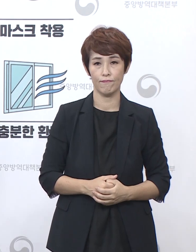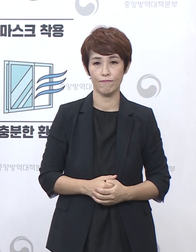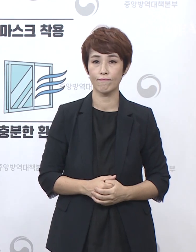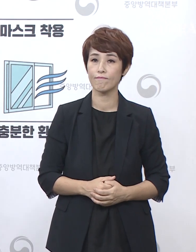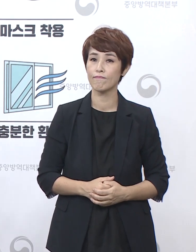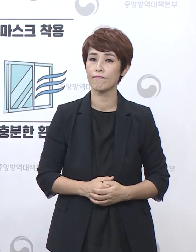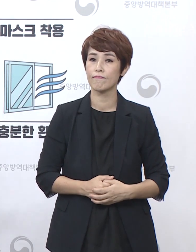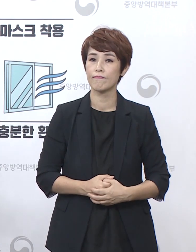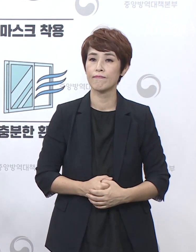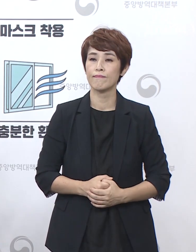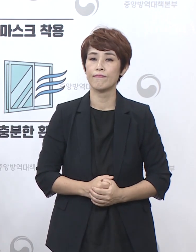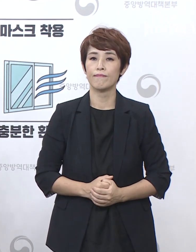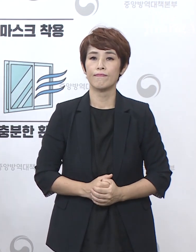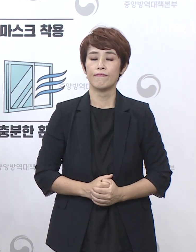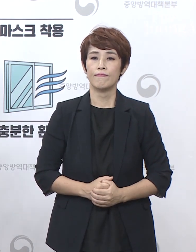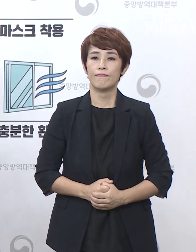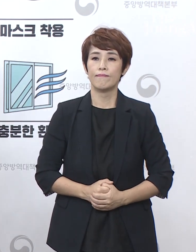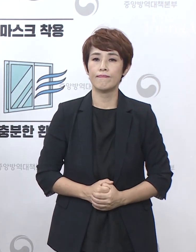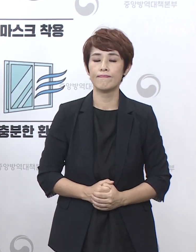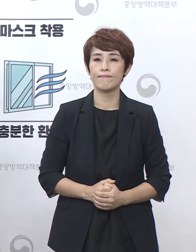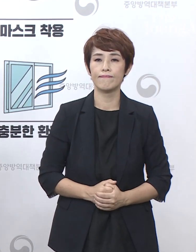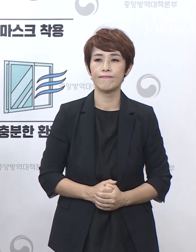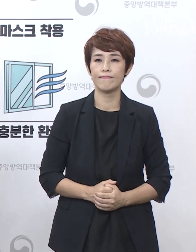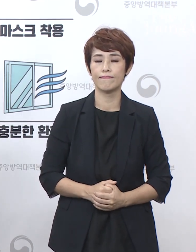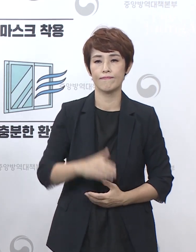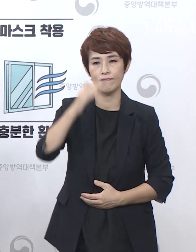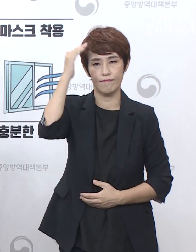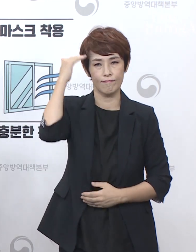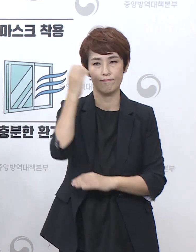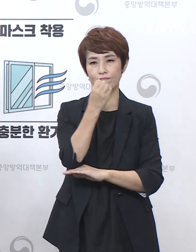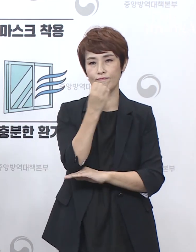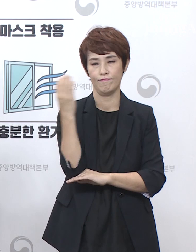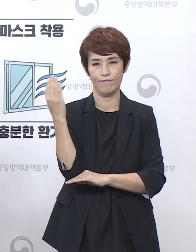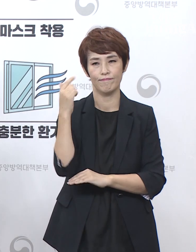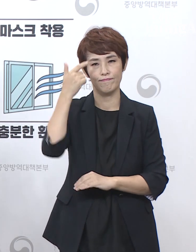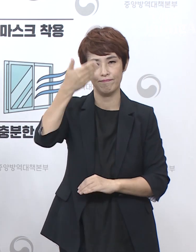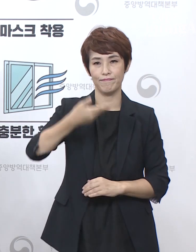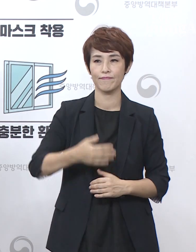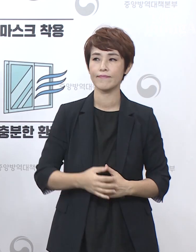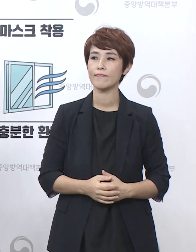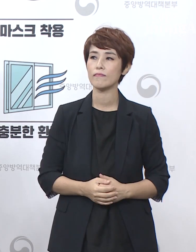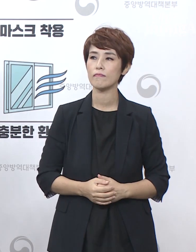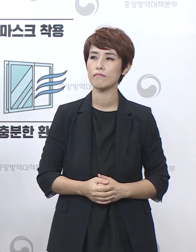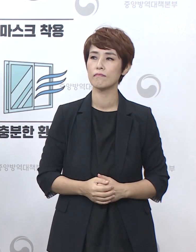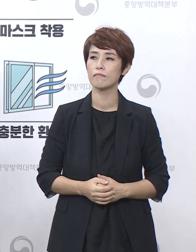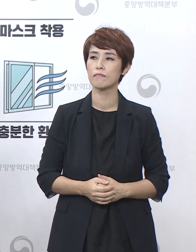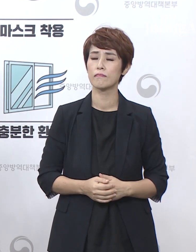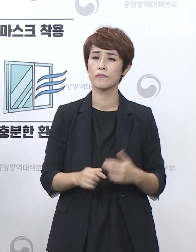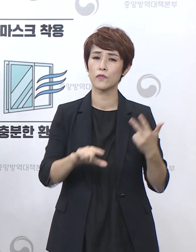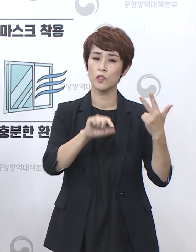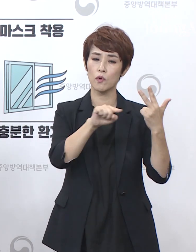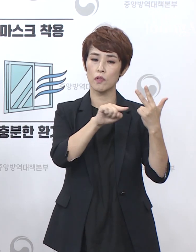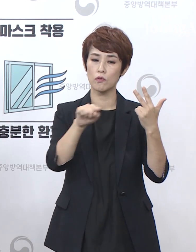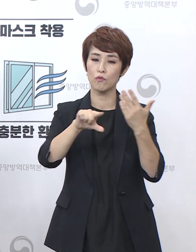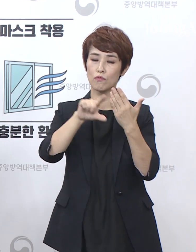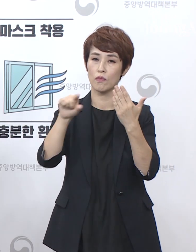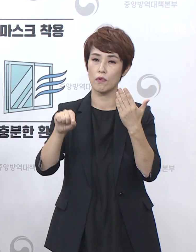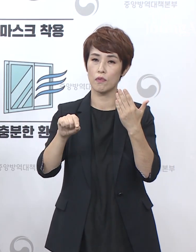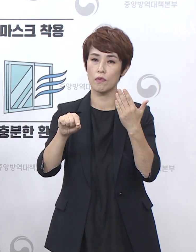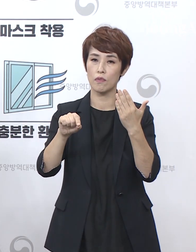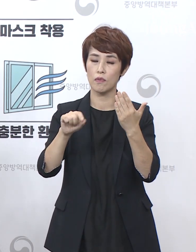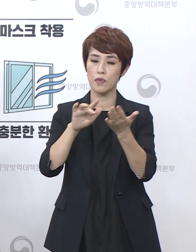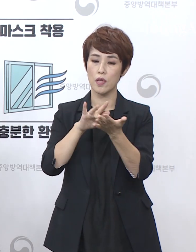드리겠습니다. 첫 번째 한국일보 임소영 기자님. 3분기 모더나 백신이 충분하다라고